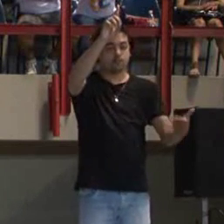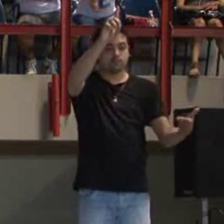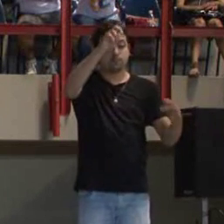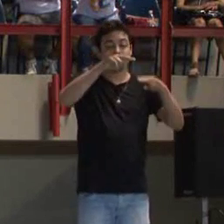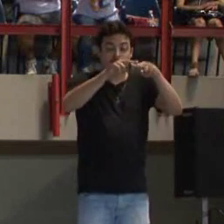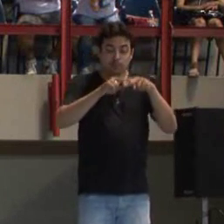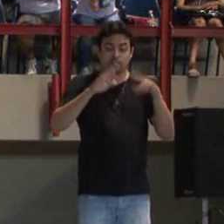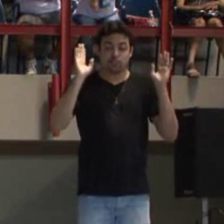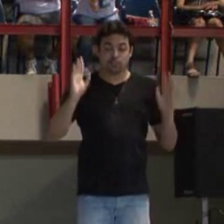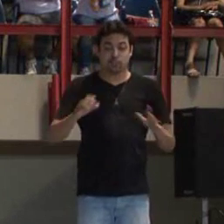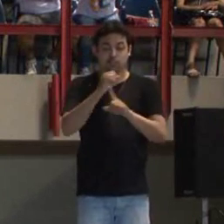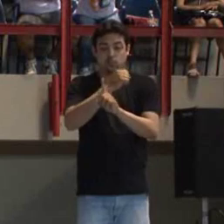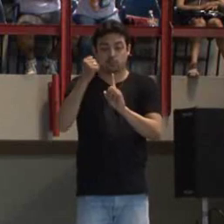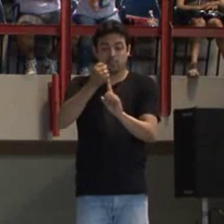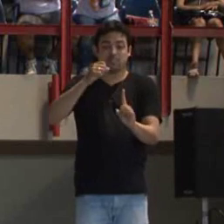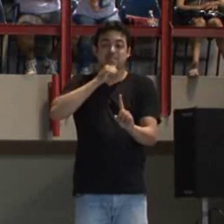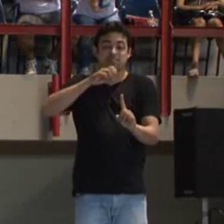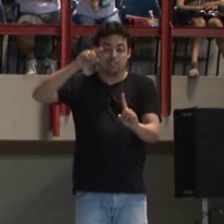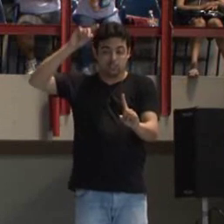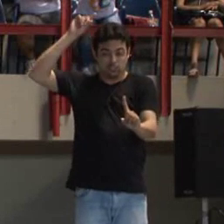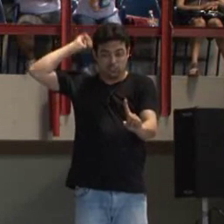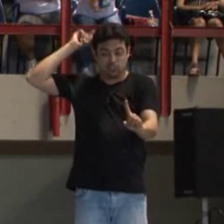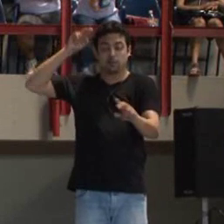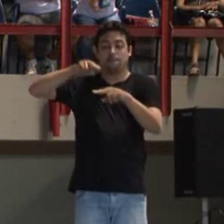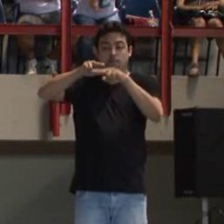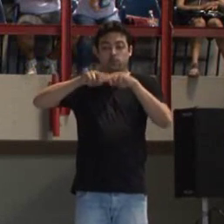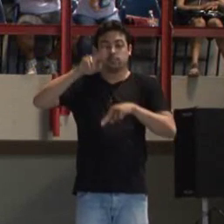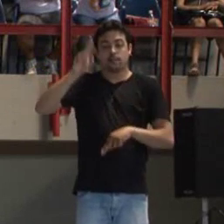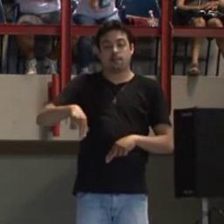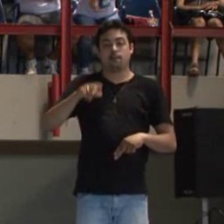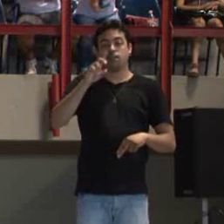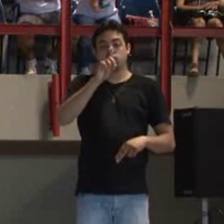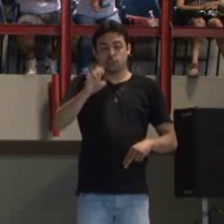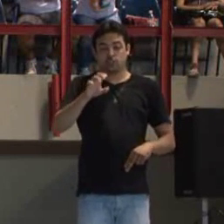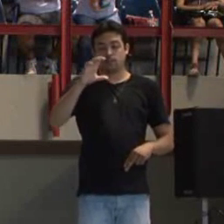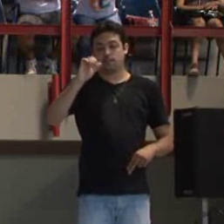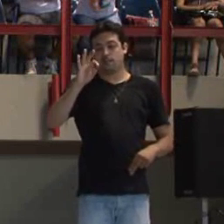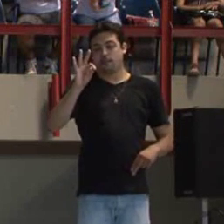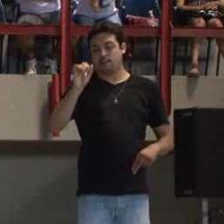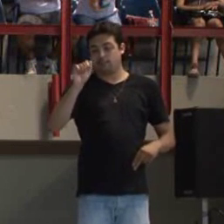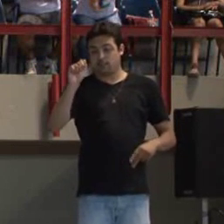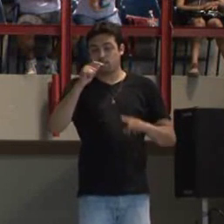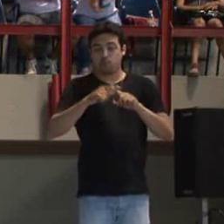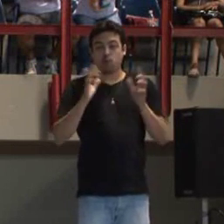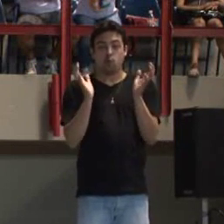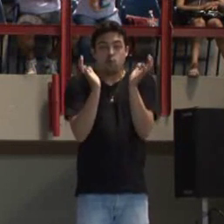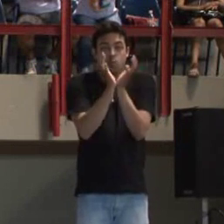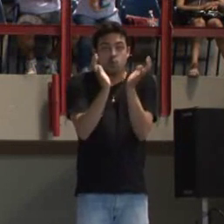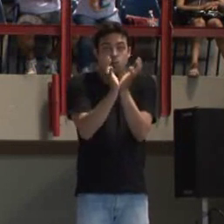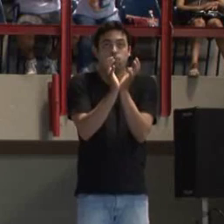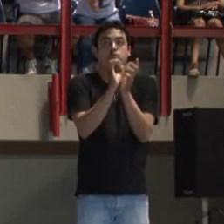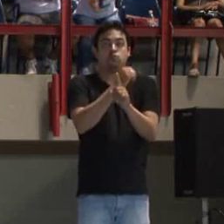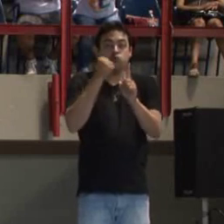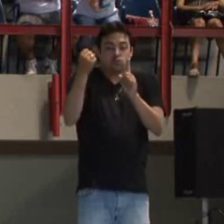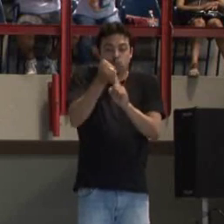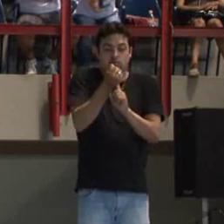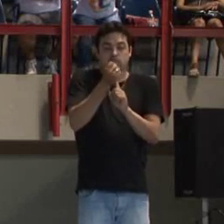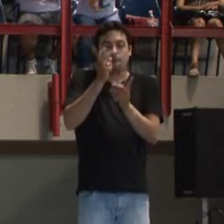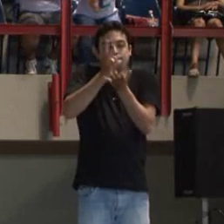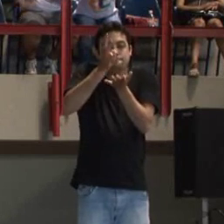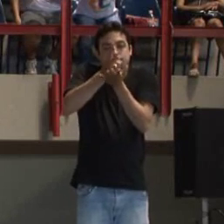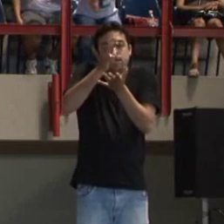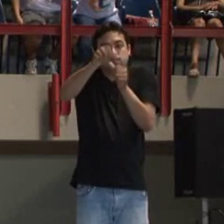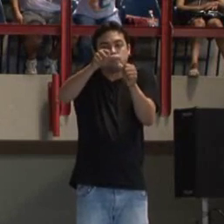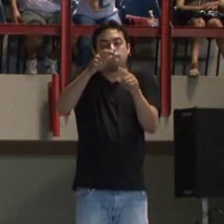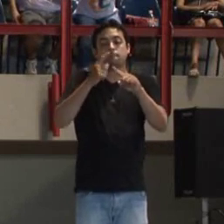nas sociedades antigas, a sociedade era de casta. O que é sociedade de casta? A classe social não muda.